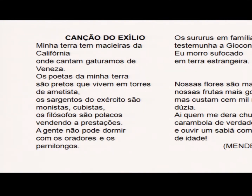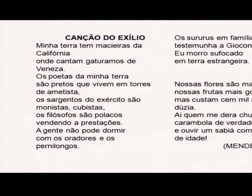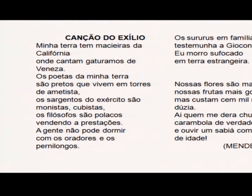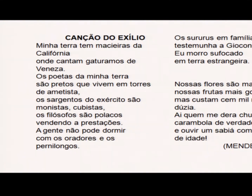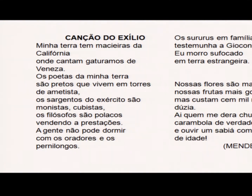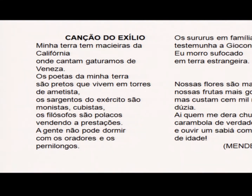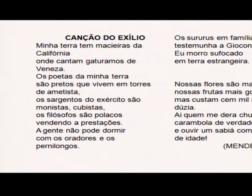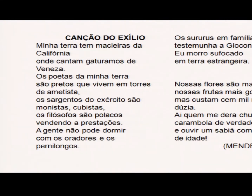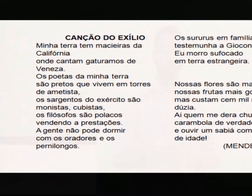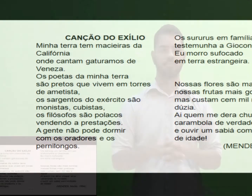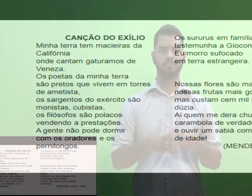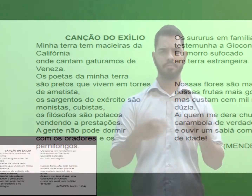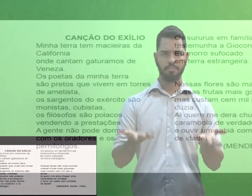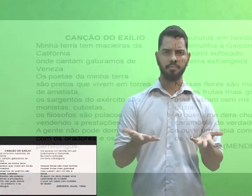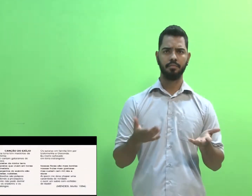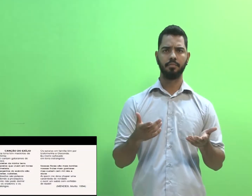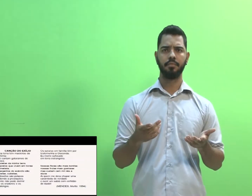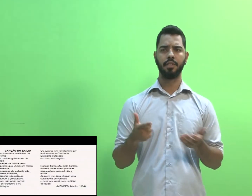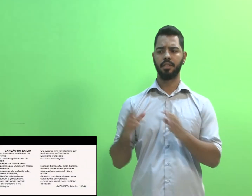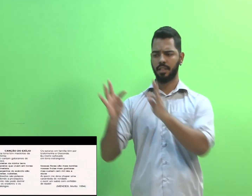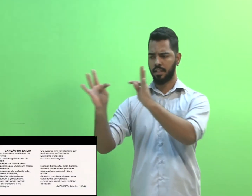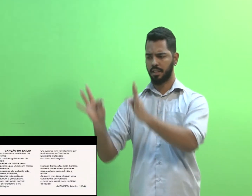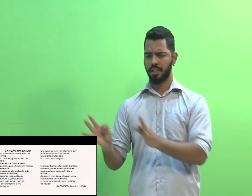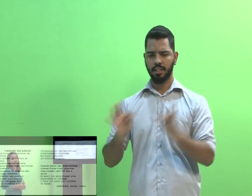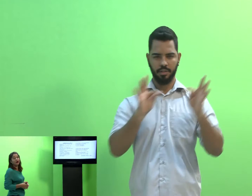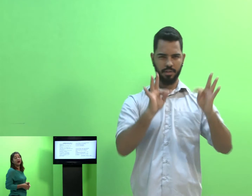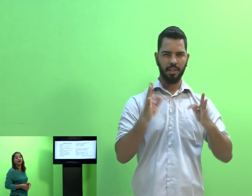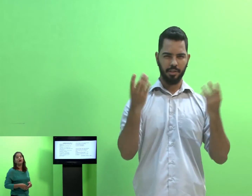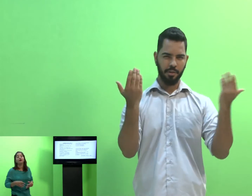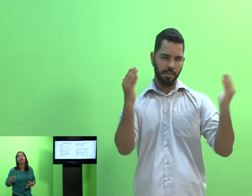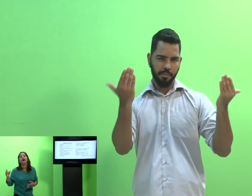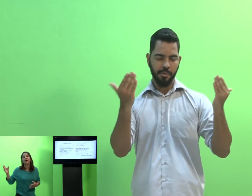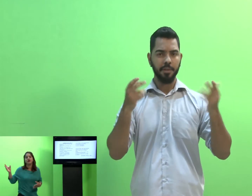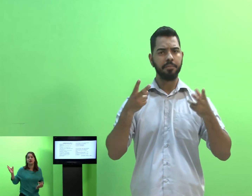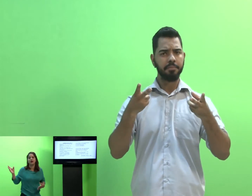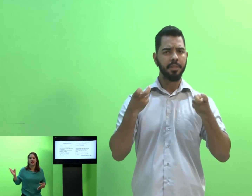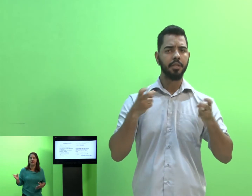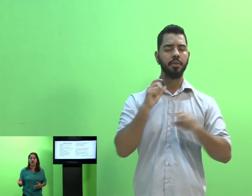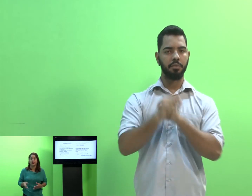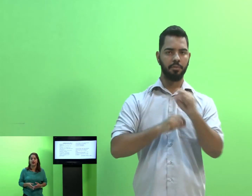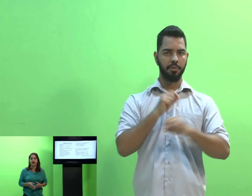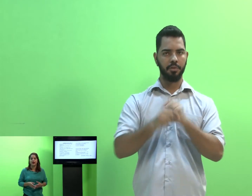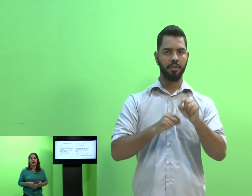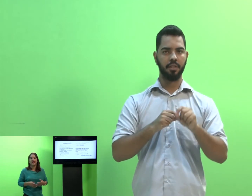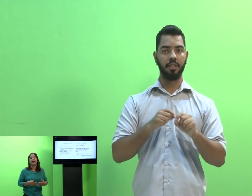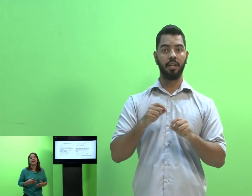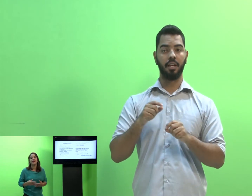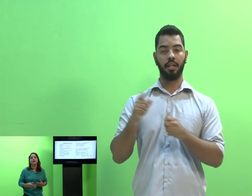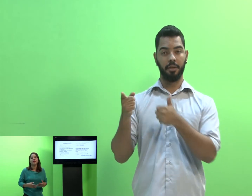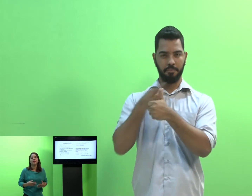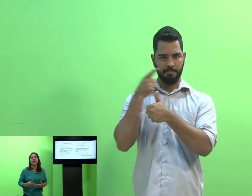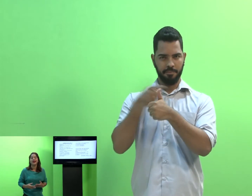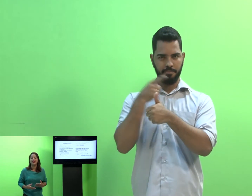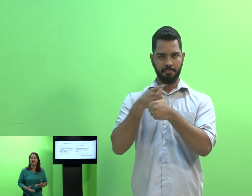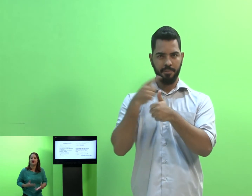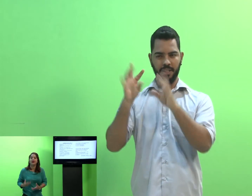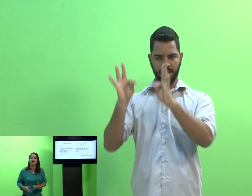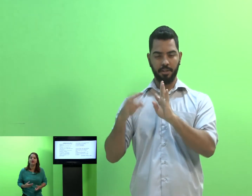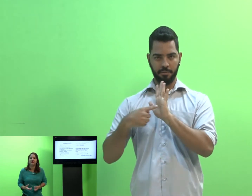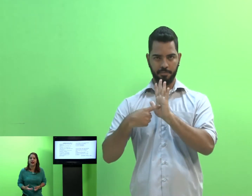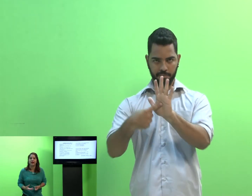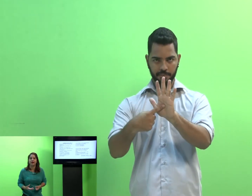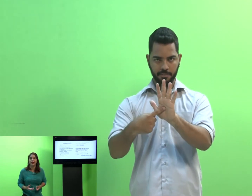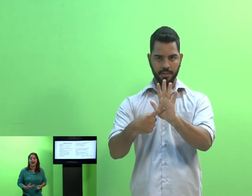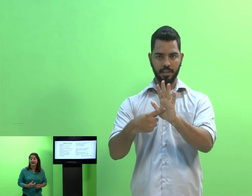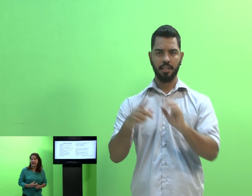de idade. O que nós percebemos aqui, pessoal, é que no poema de Gonçalves Dias existem muitos